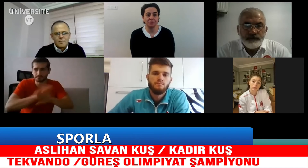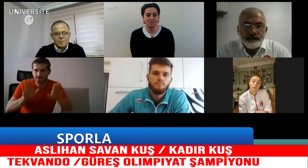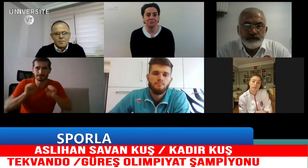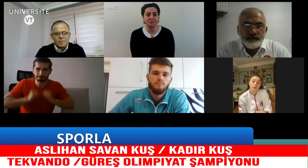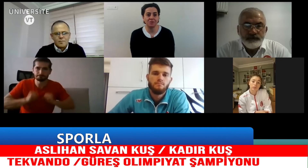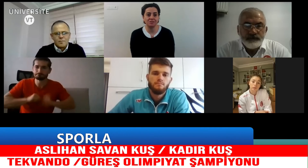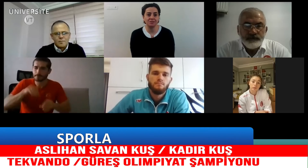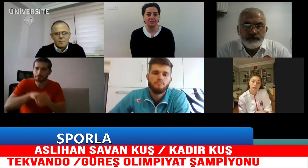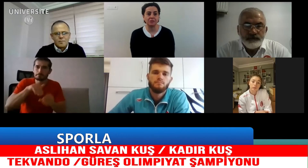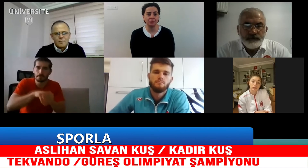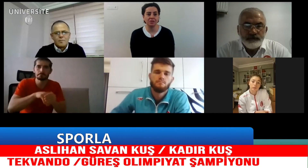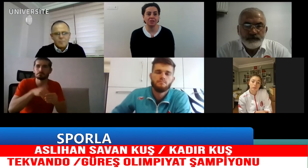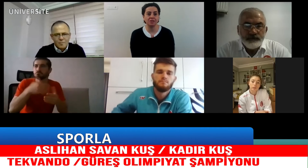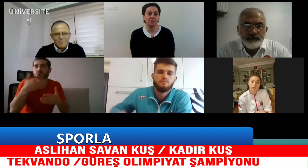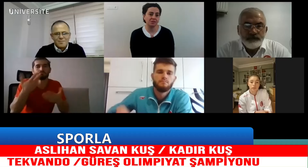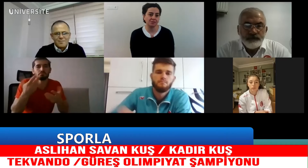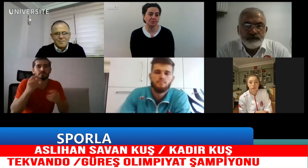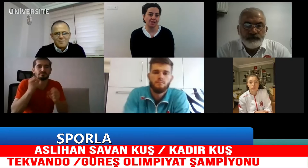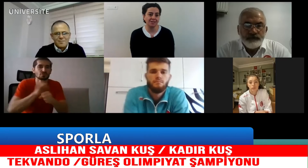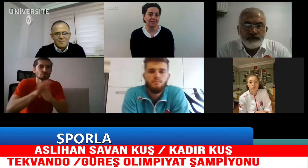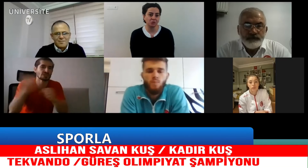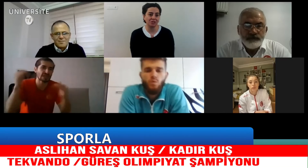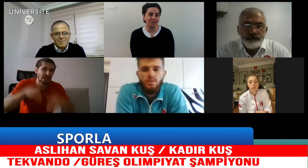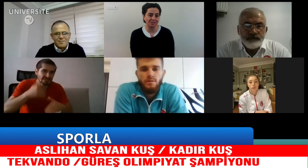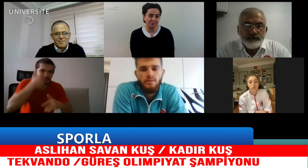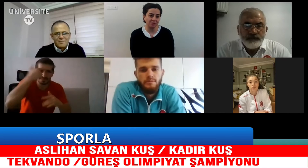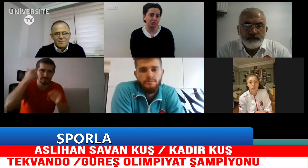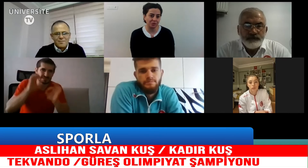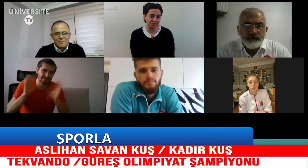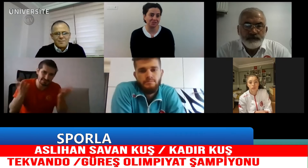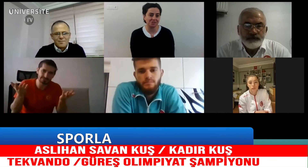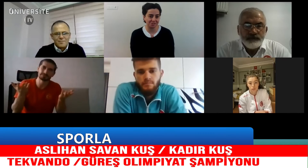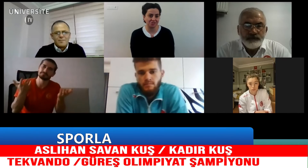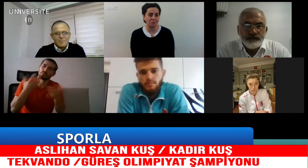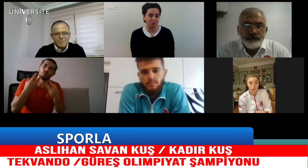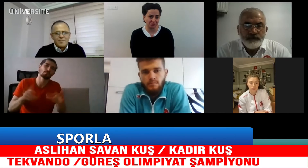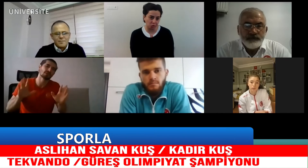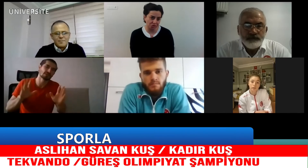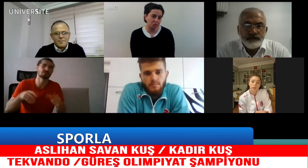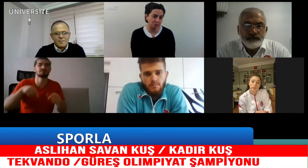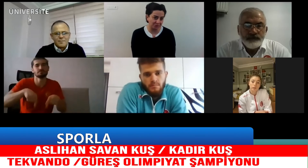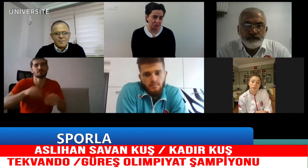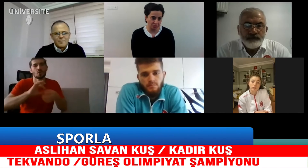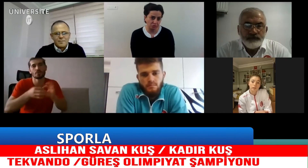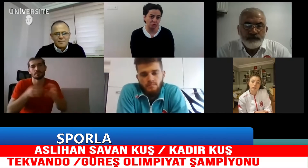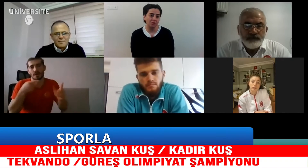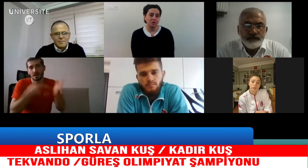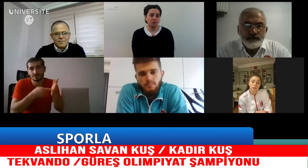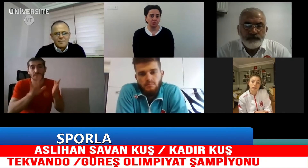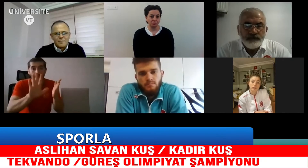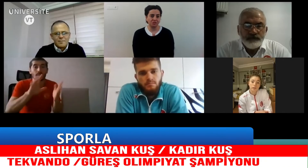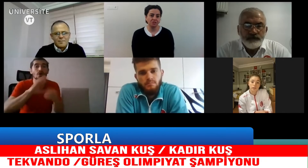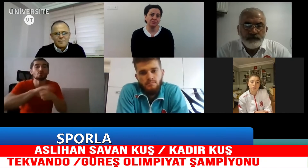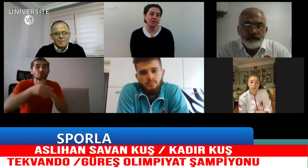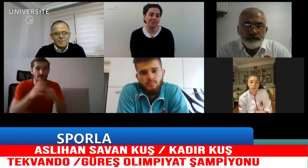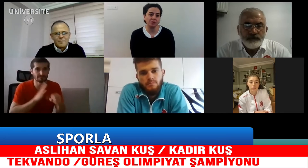Mayer Başkanımızın bahsettiği gibi ertelenen, sürekli ertelenen bir güreş şampiyonası olacak. Onu bilmiyoruz